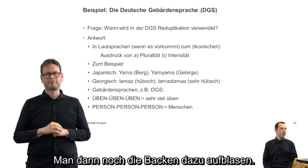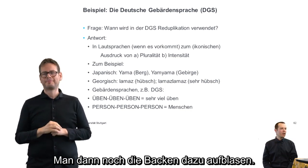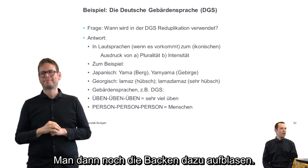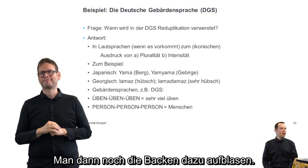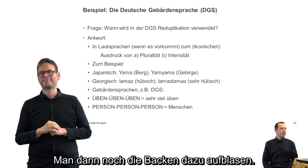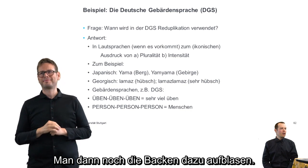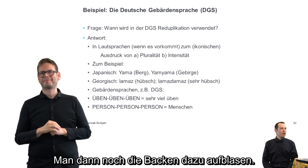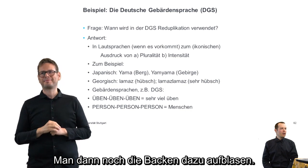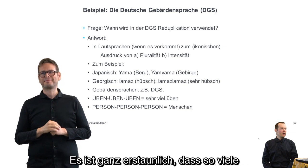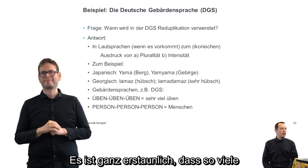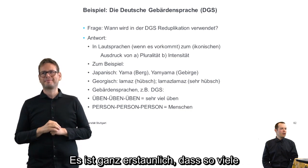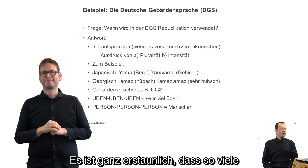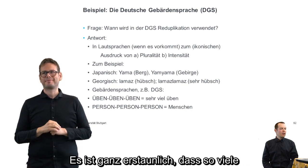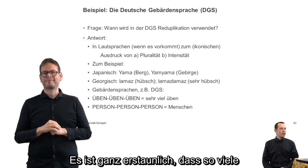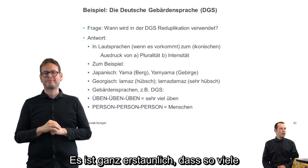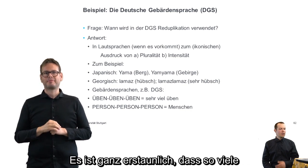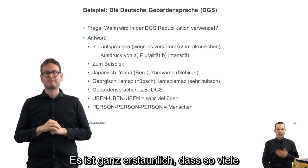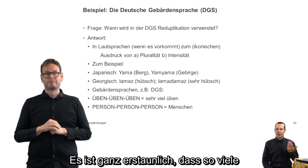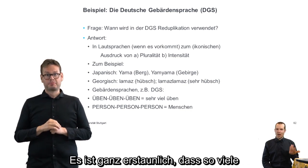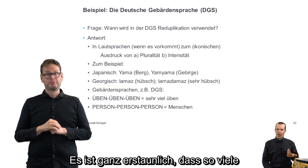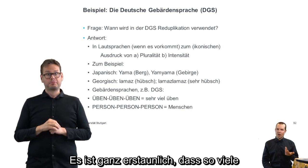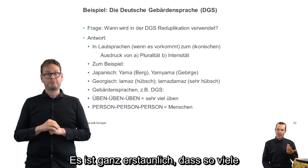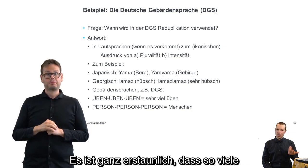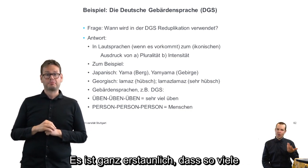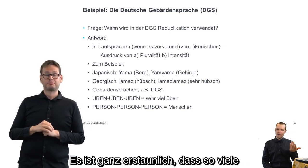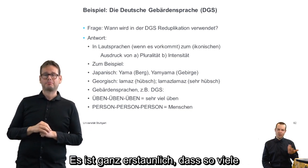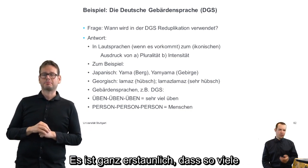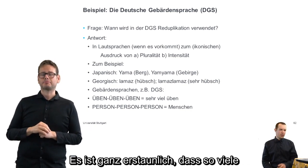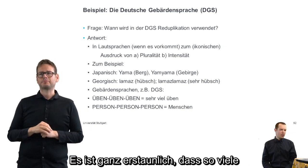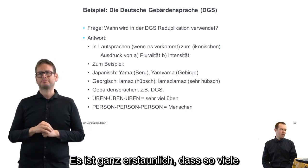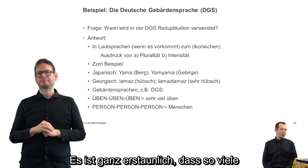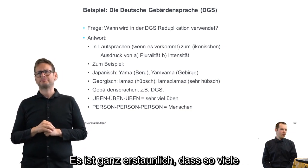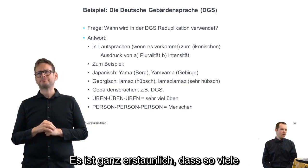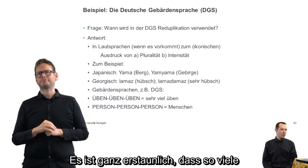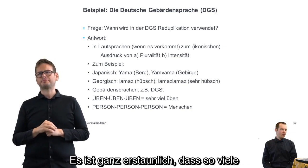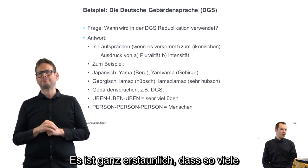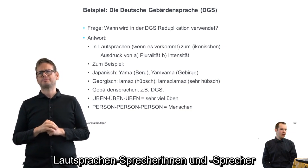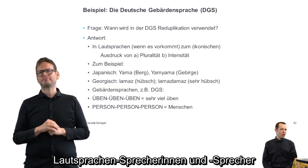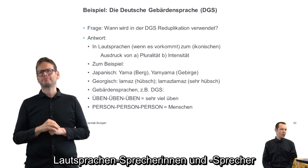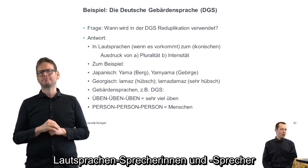ist auch ganz erstaunlich dass für viele